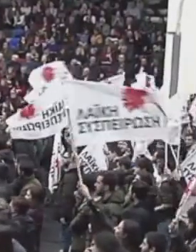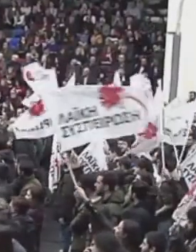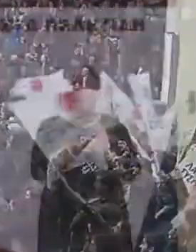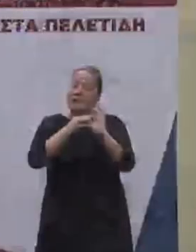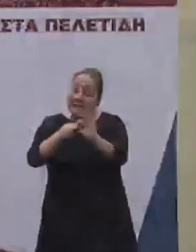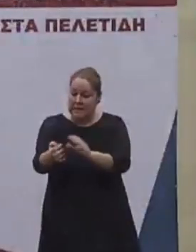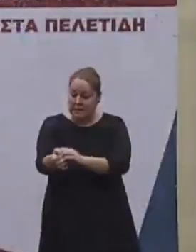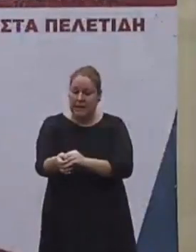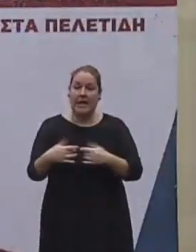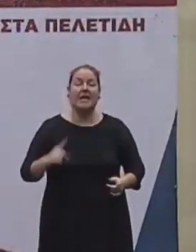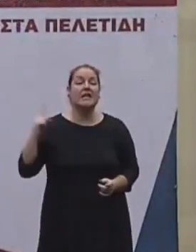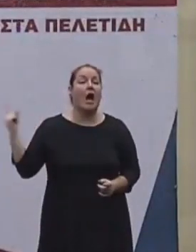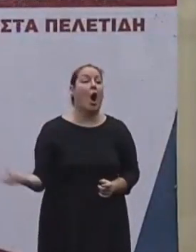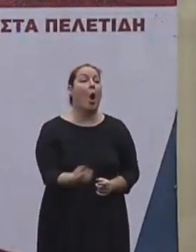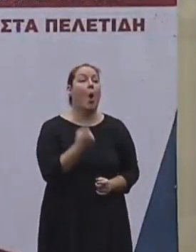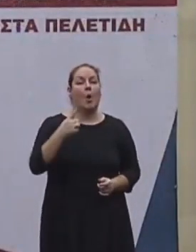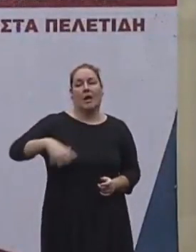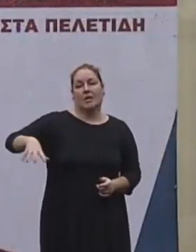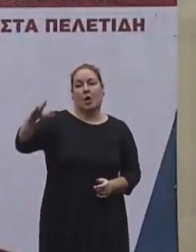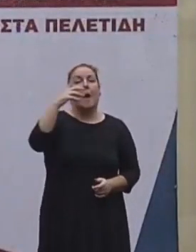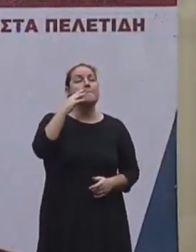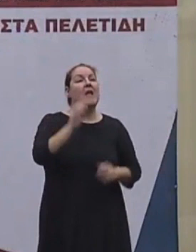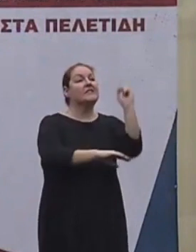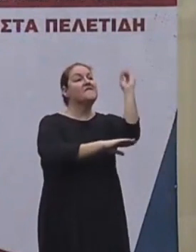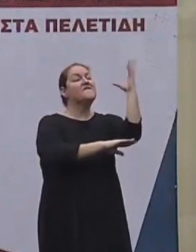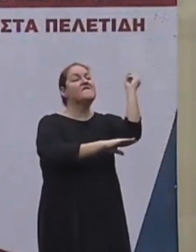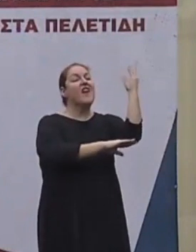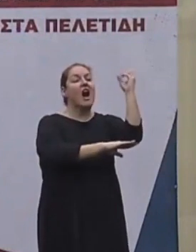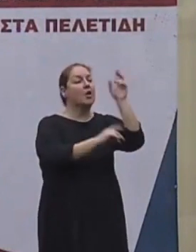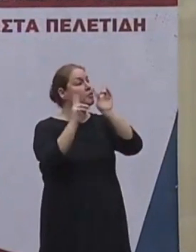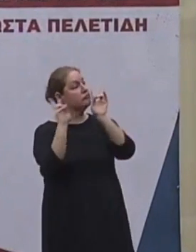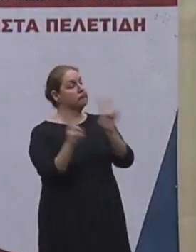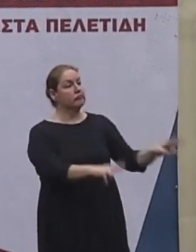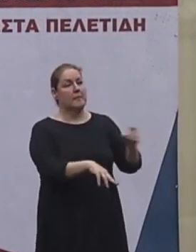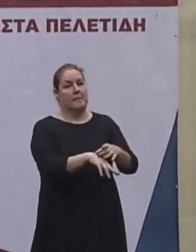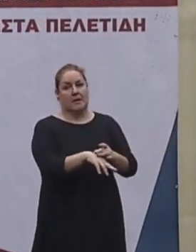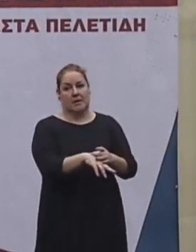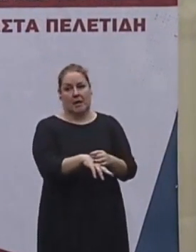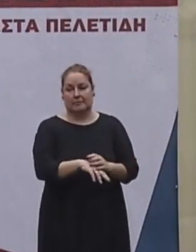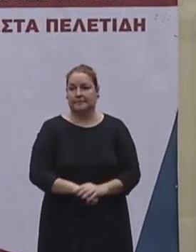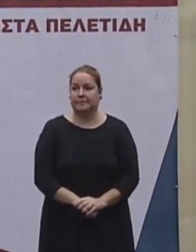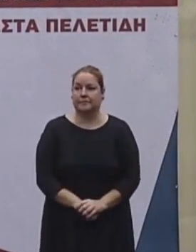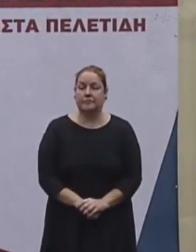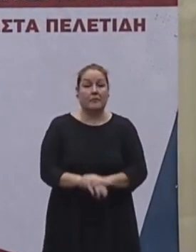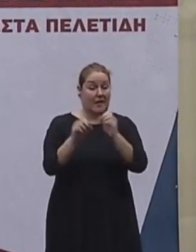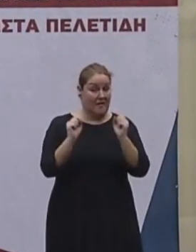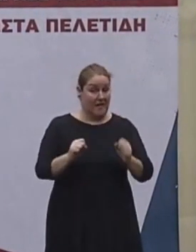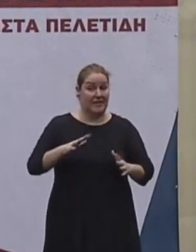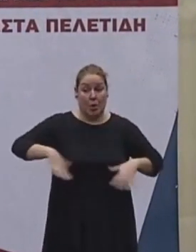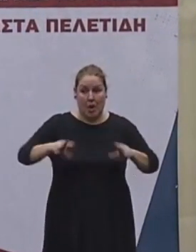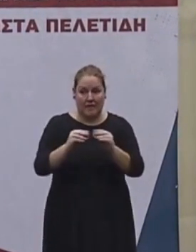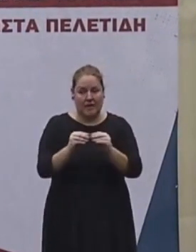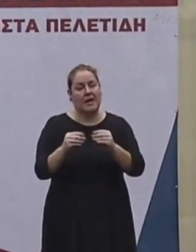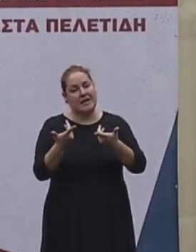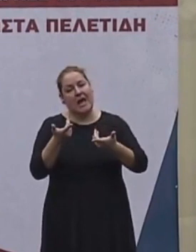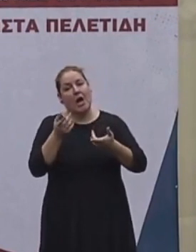για όλη τη χώρα ο φάρος της άλλης άποψης για το Δήμο. Με βάση αυτά και με